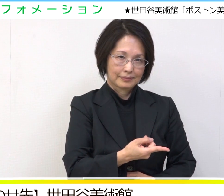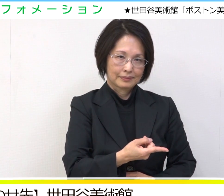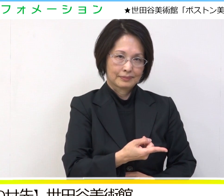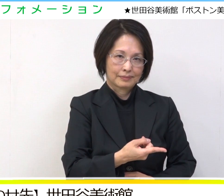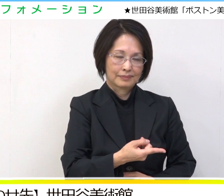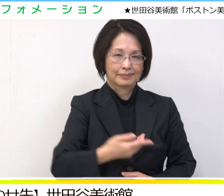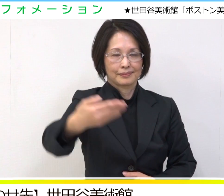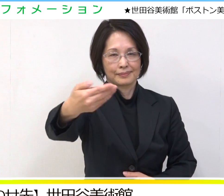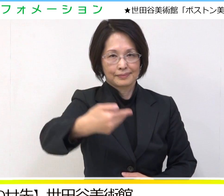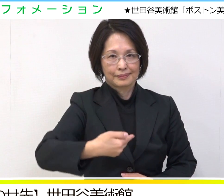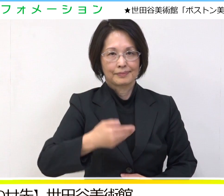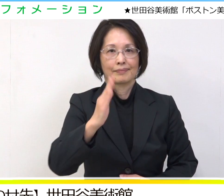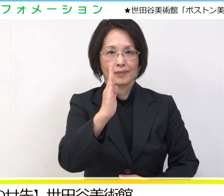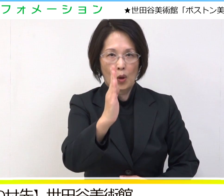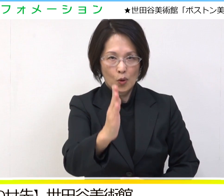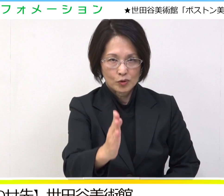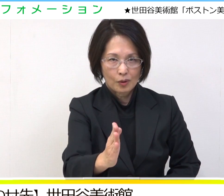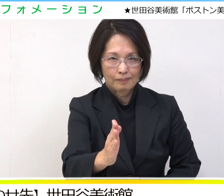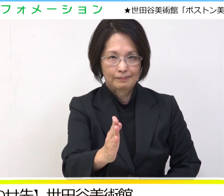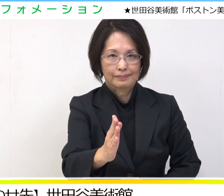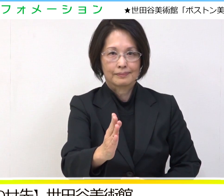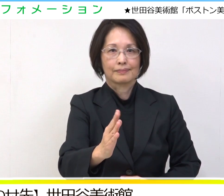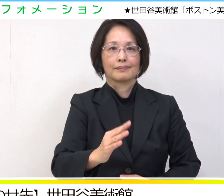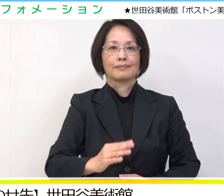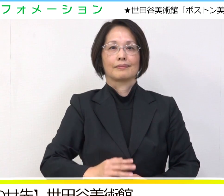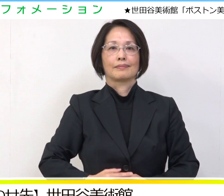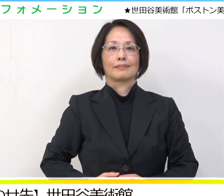6413晩までどうぞ